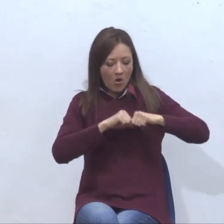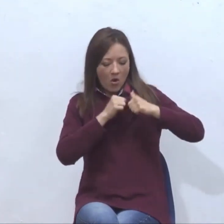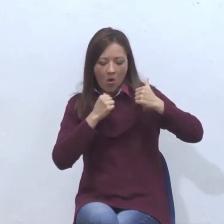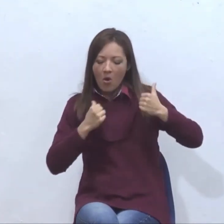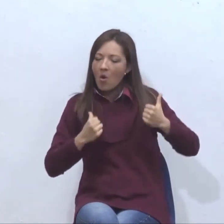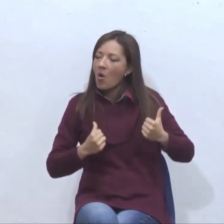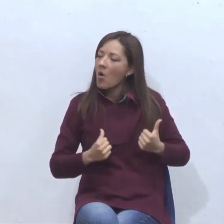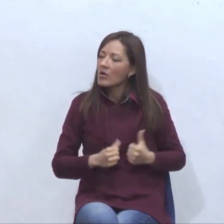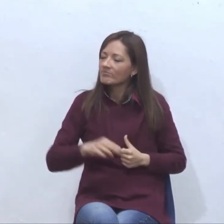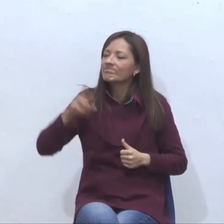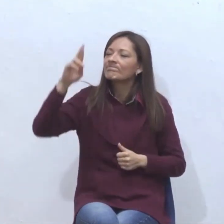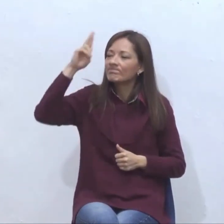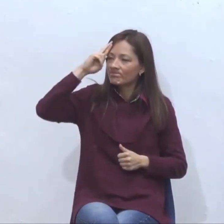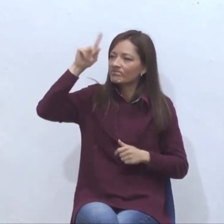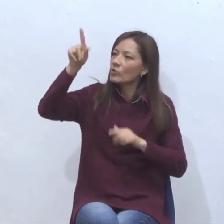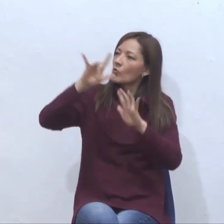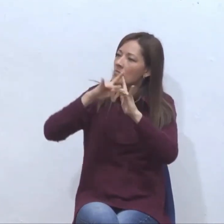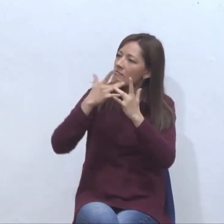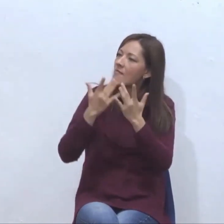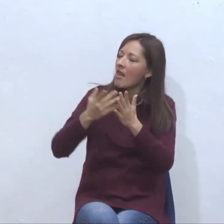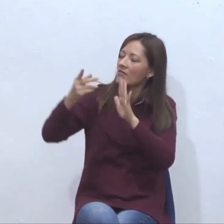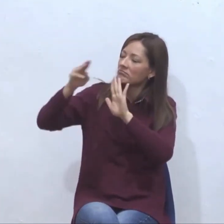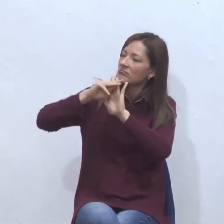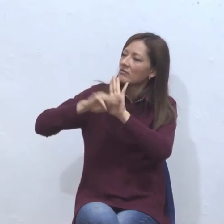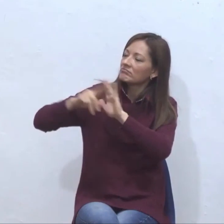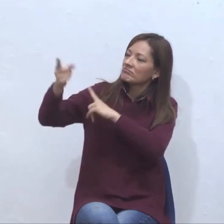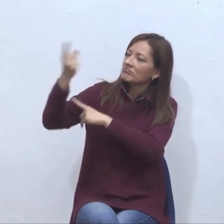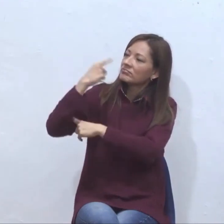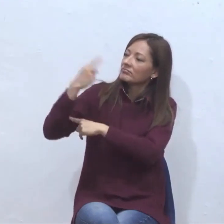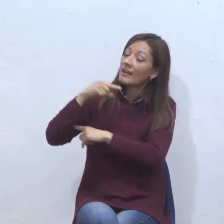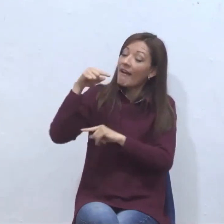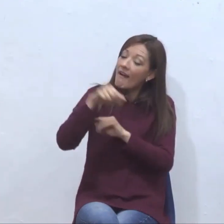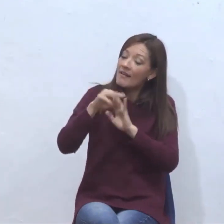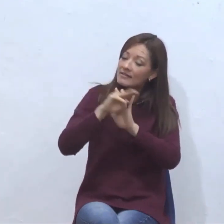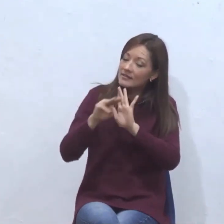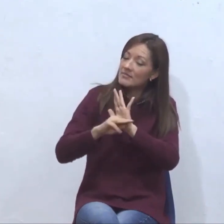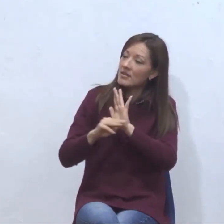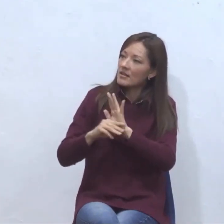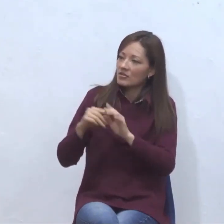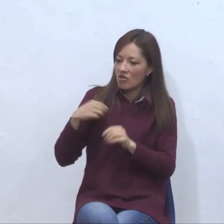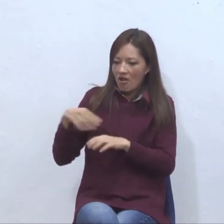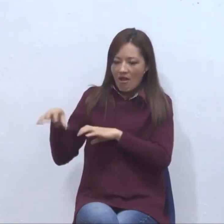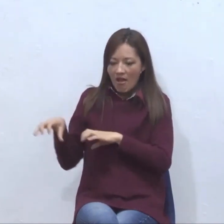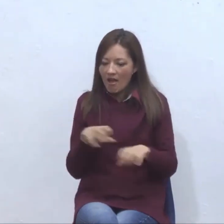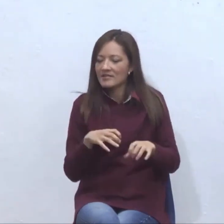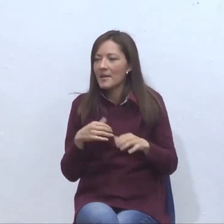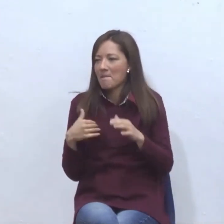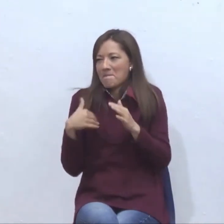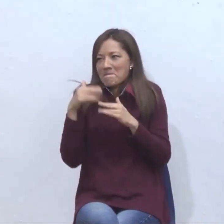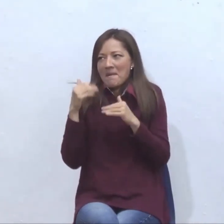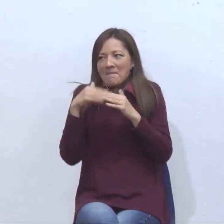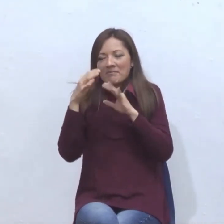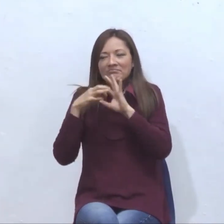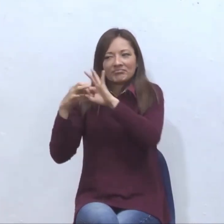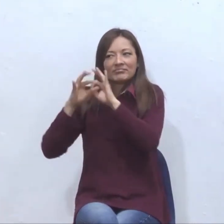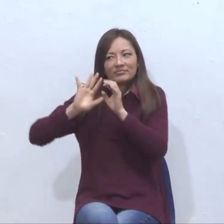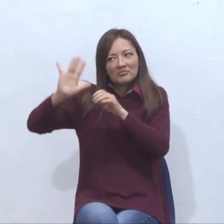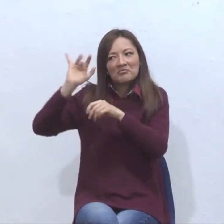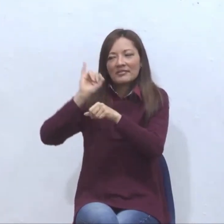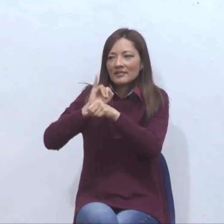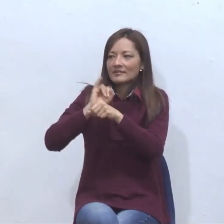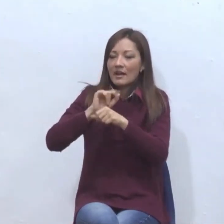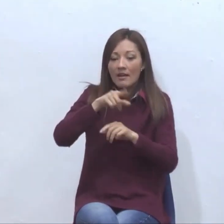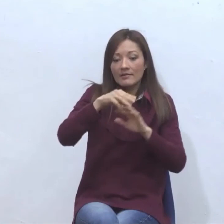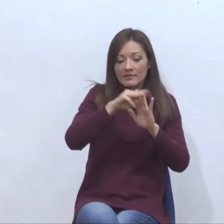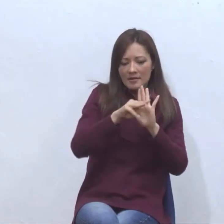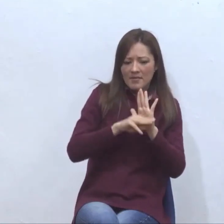corazón, reconociendo tu palabra como mandato, y ese mandato puesto por obra nos hará más tu iglesia. Ese mandato